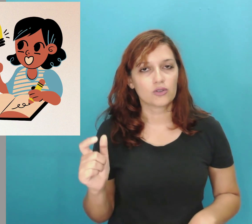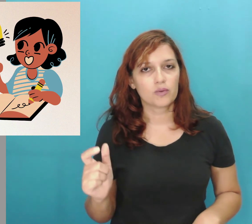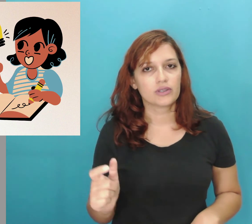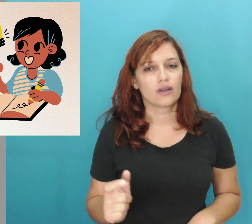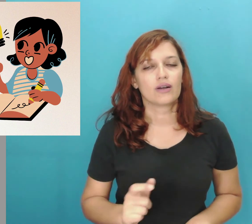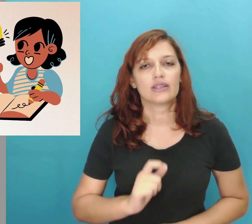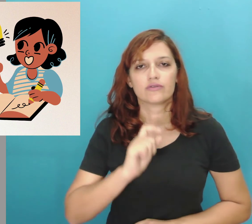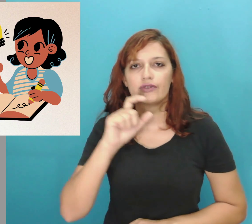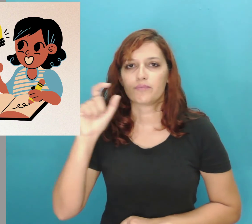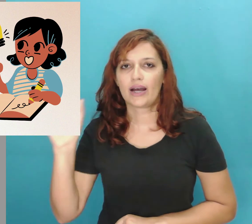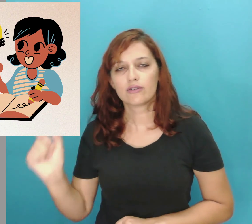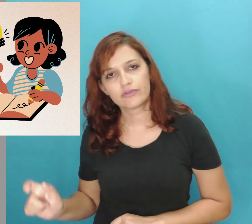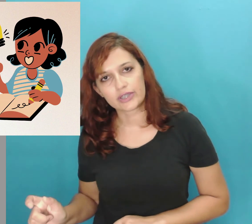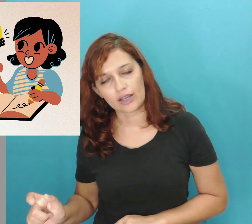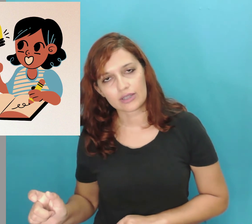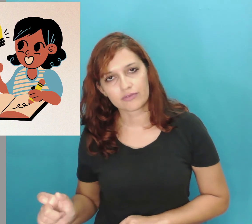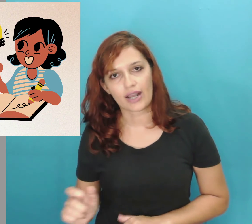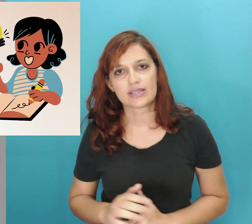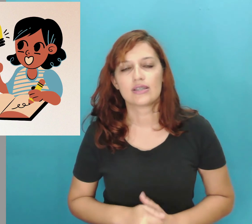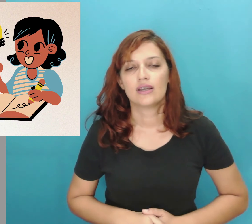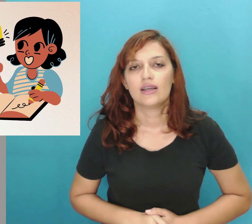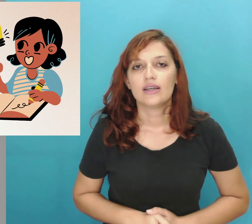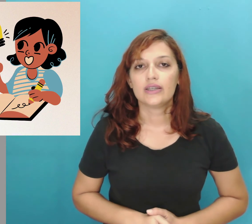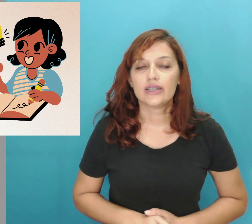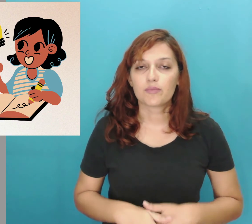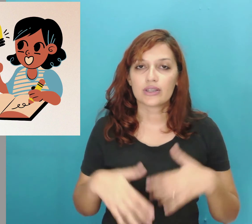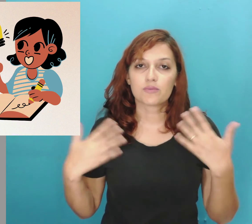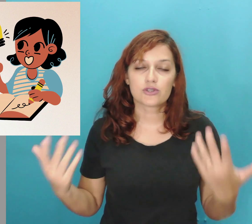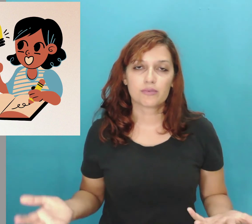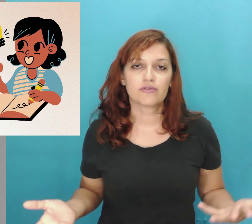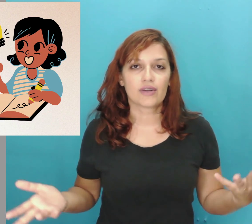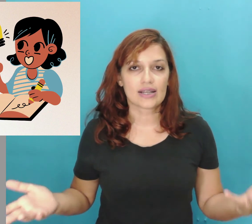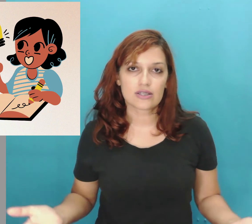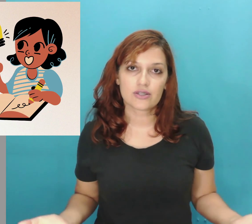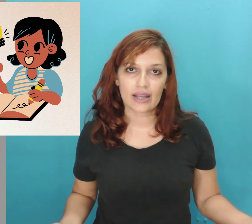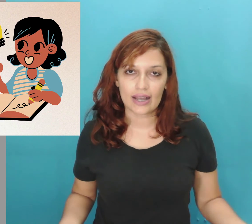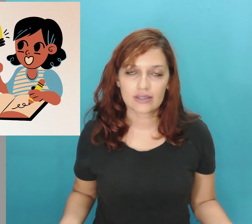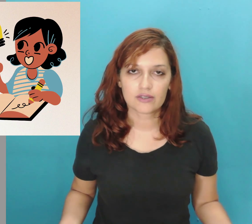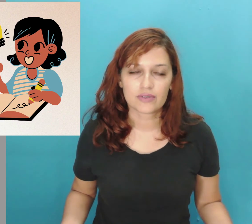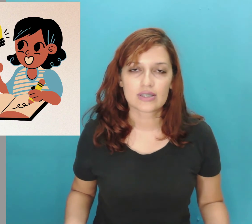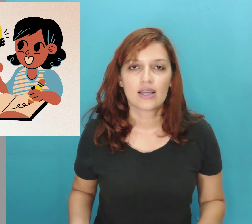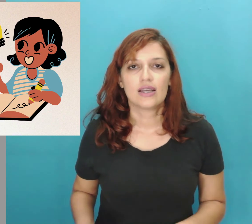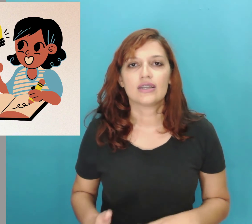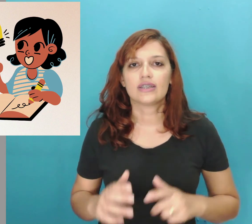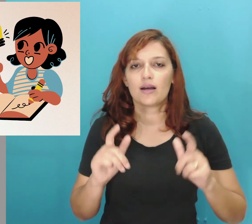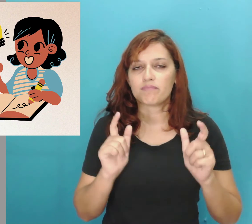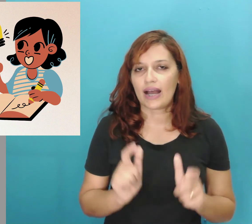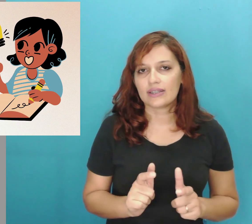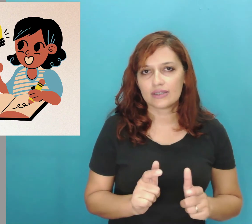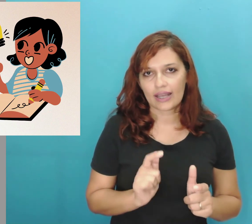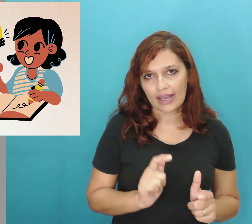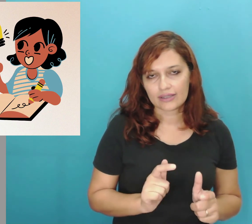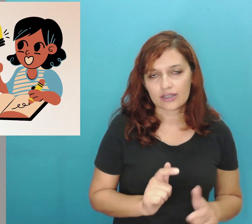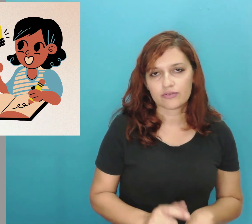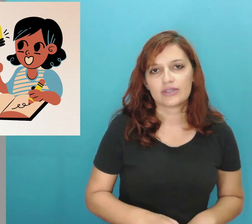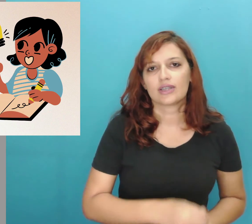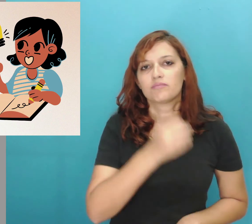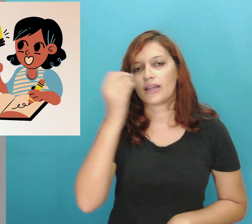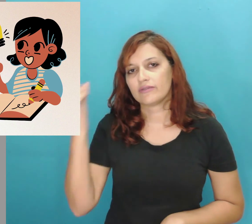pronome interrogativo vai para o final da frase, e aprendemos também frases negativas, em que a parte negativa também vai